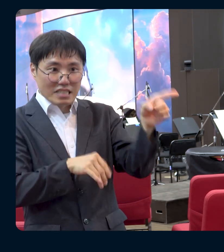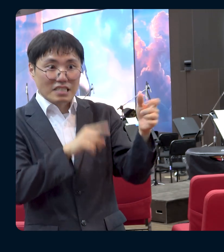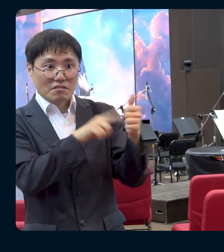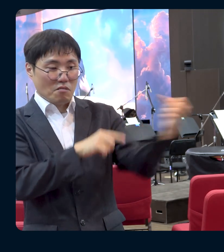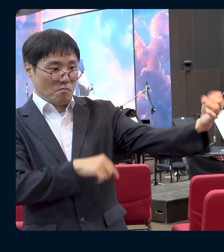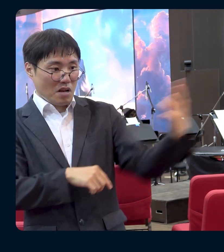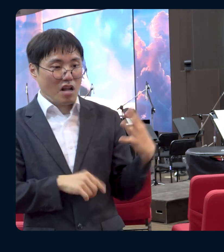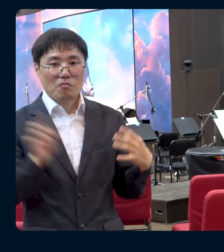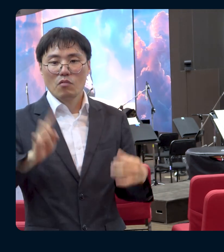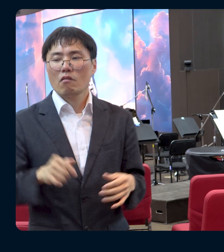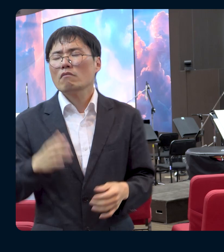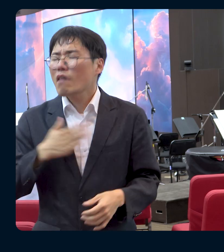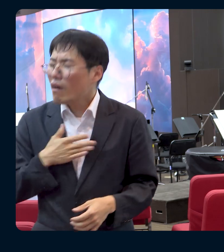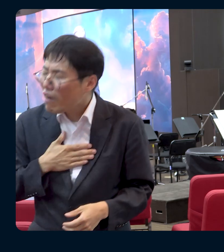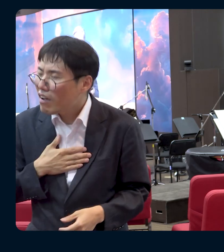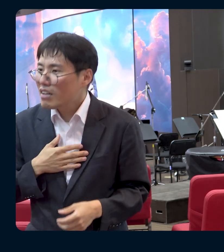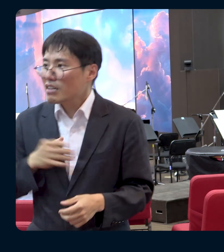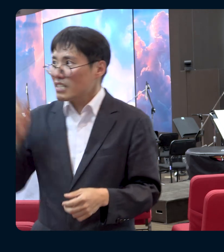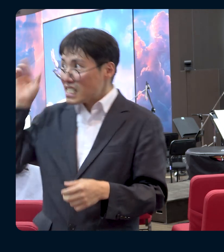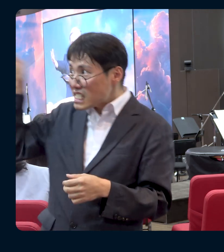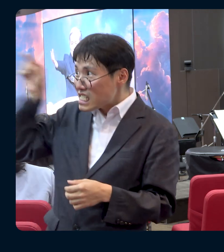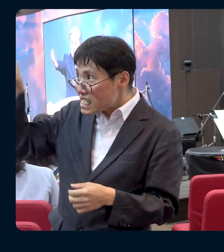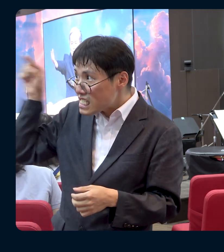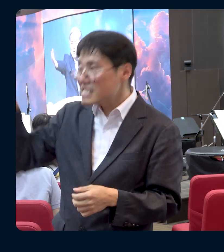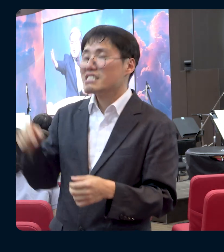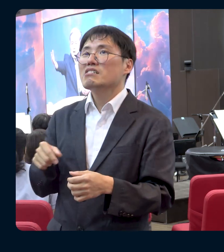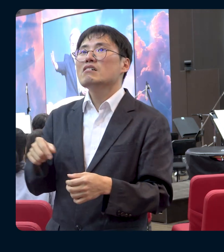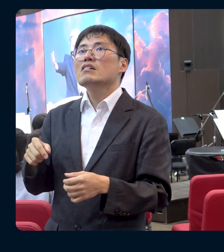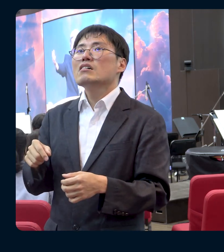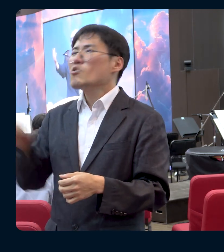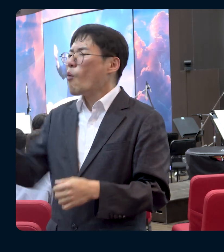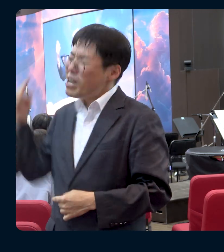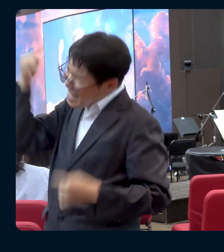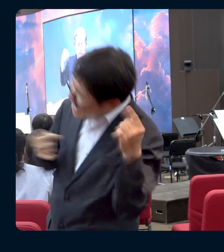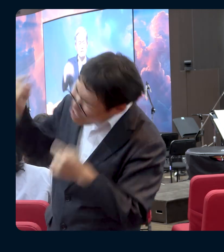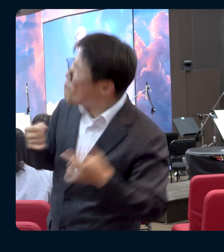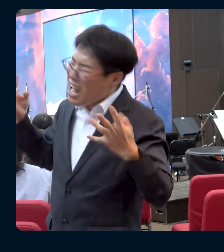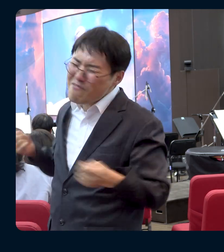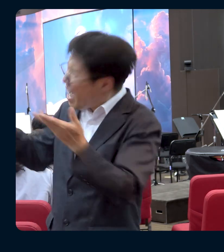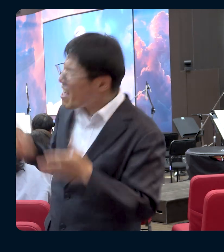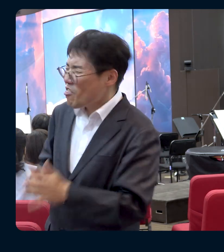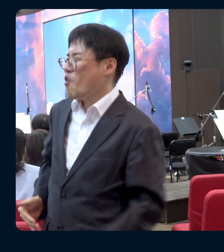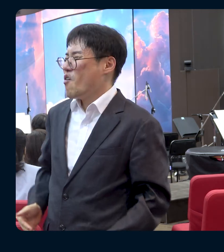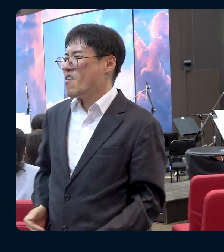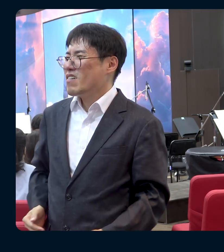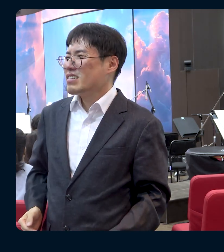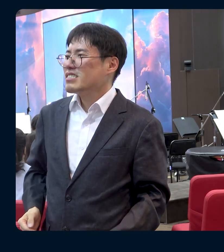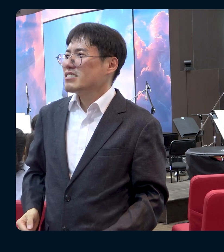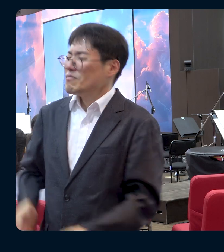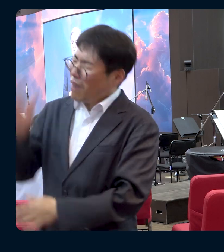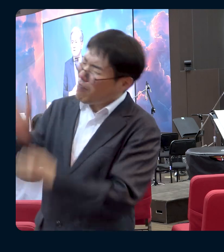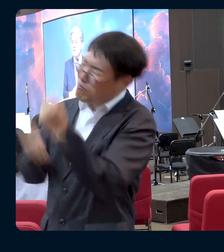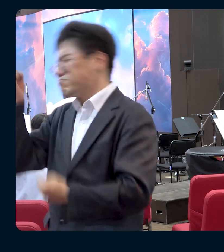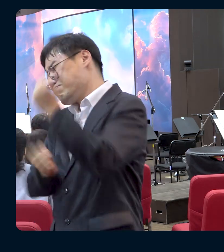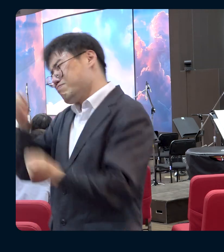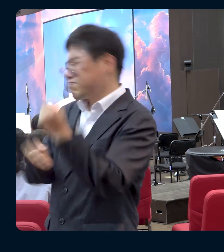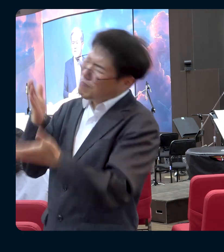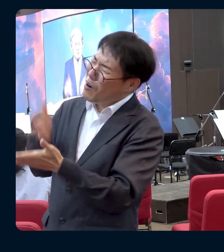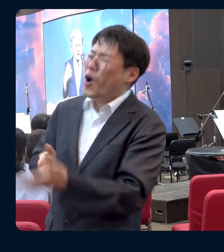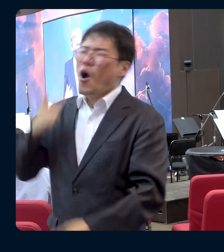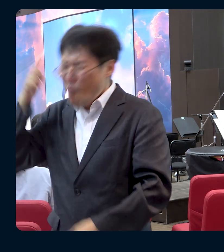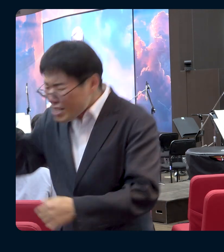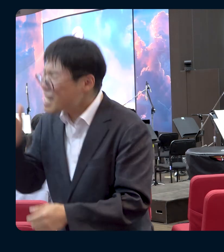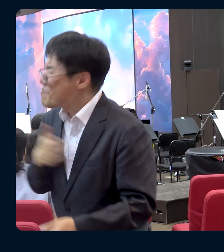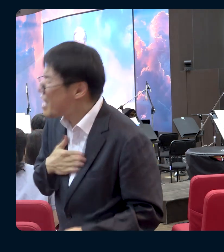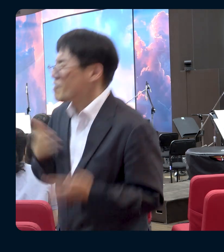됐는데, 그분이 저한테 얘기하는 거예요. 자기가 그 상대편 성도한테 얼마나 상처를 받았는지. 그러면서 막 설득하더라고